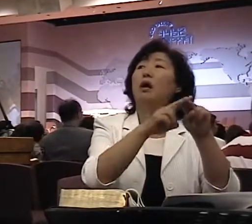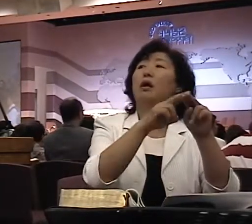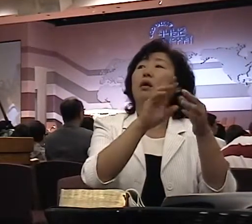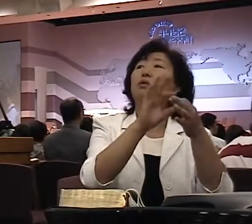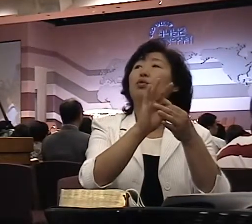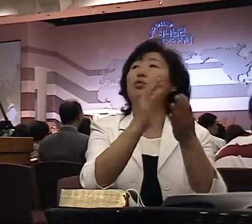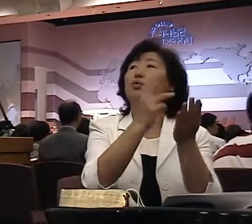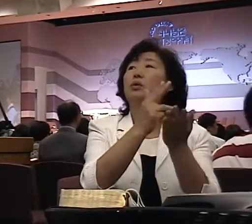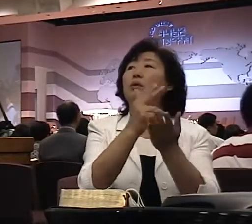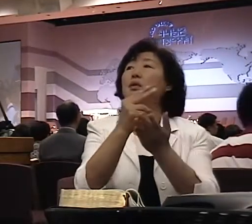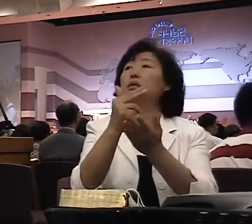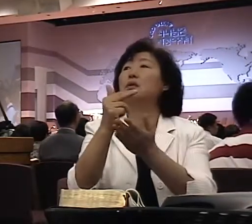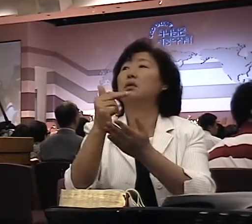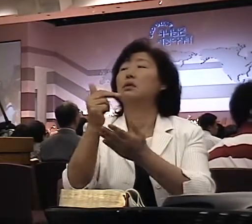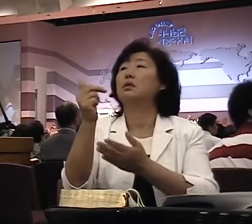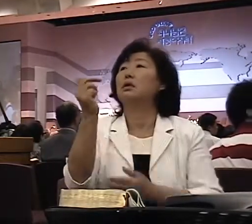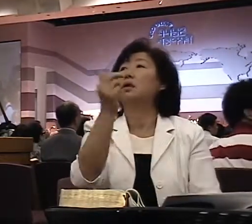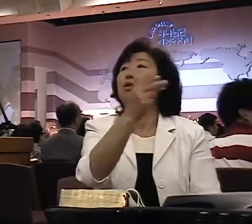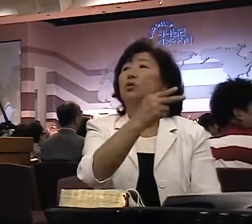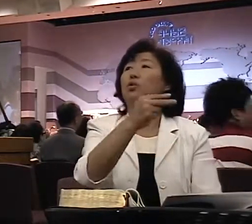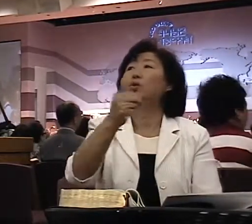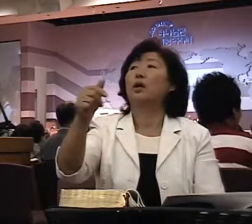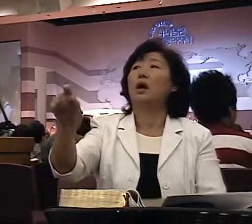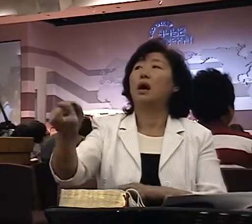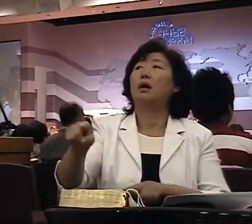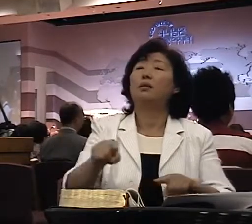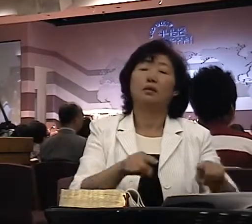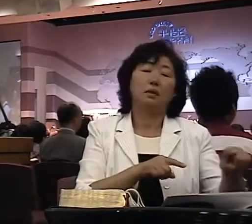보좌의 주님, 주